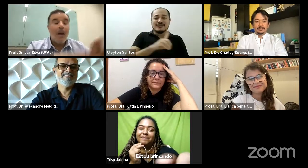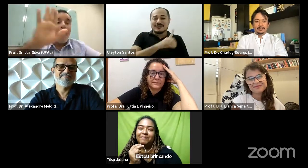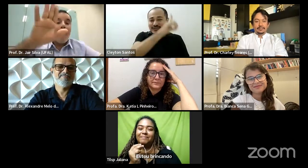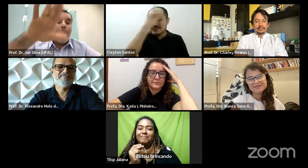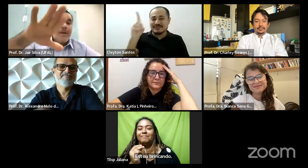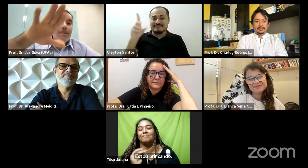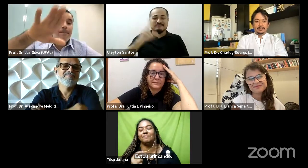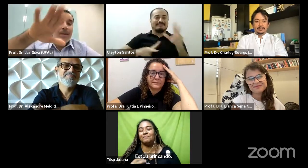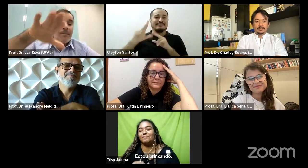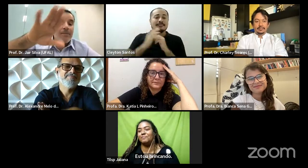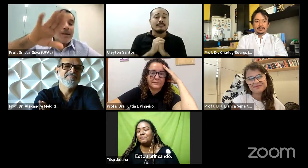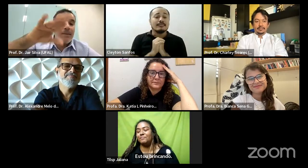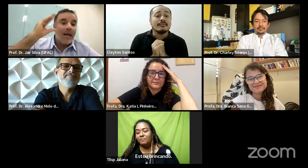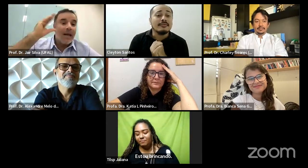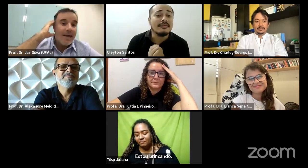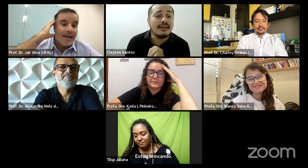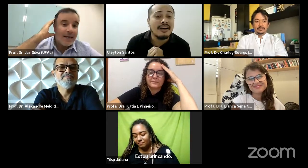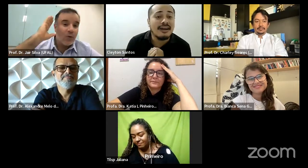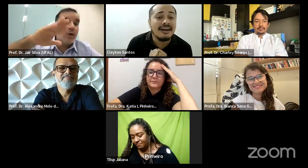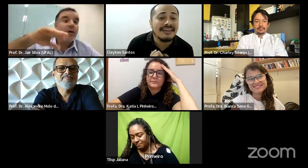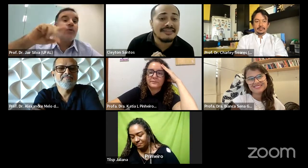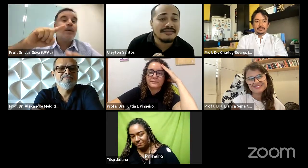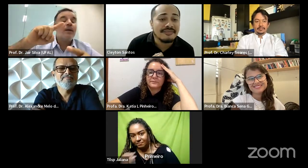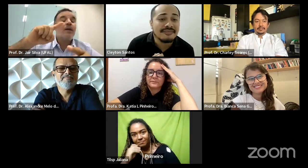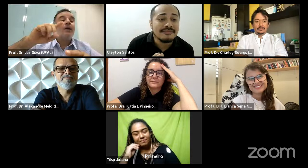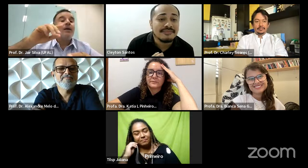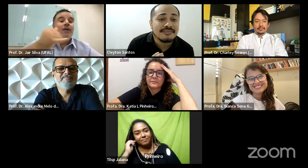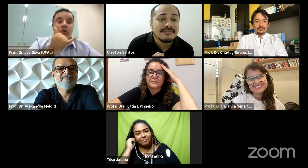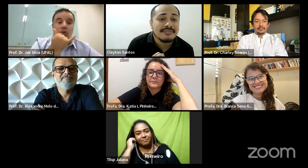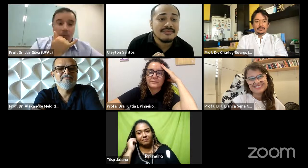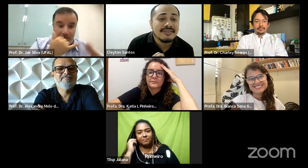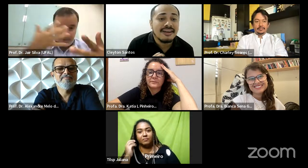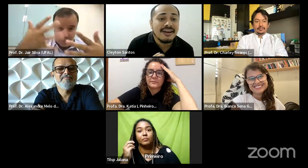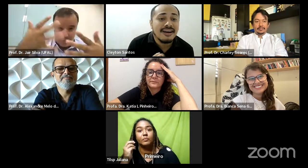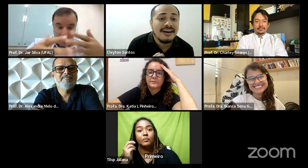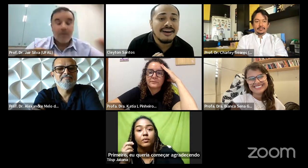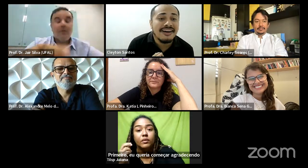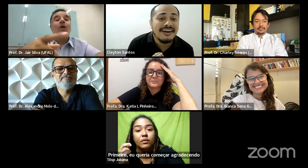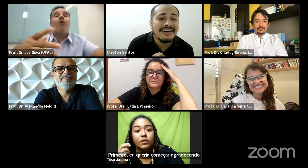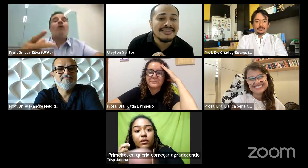Primeiro, eu queria começar agradecendo.